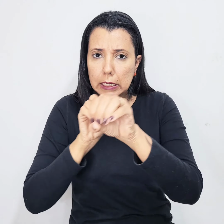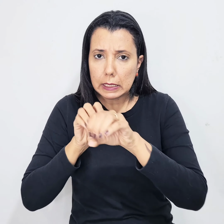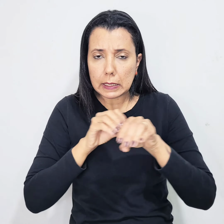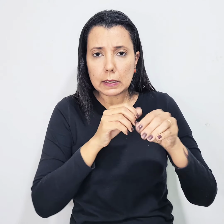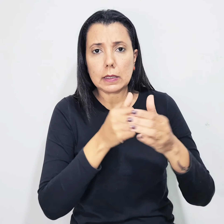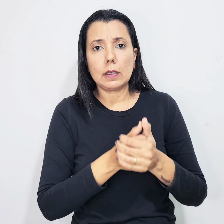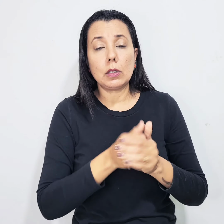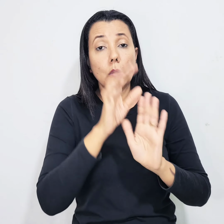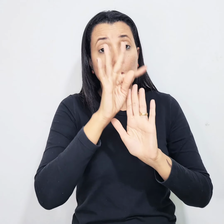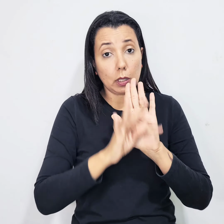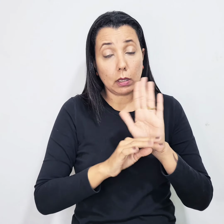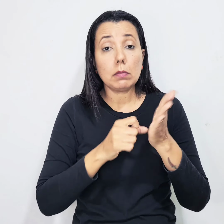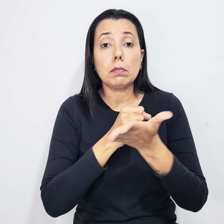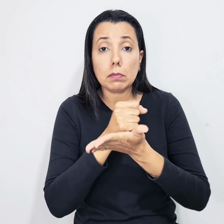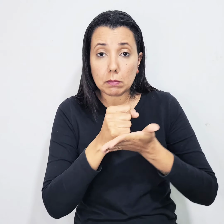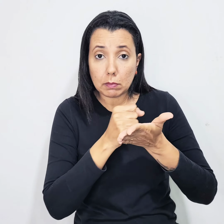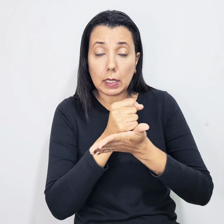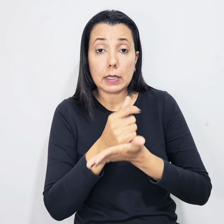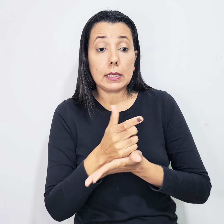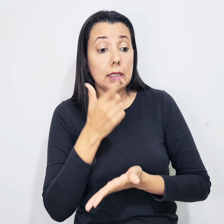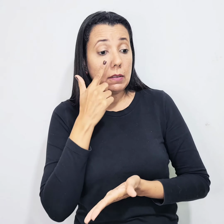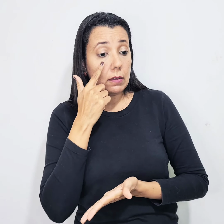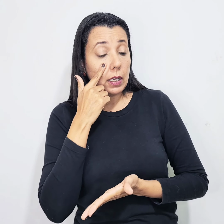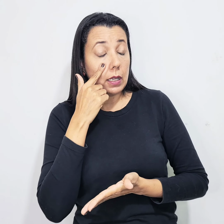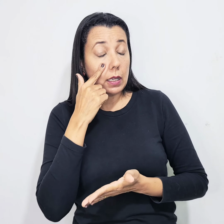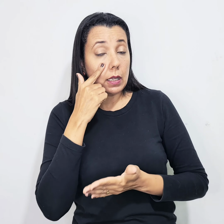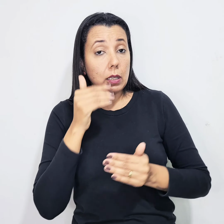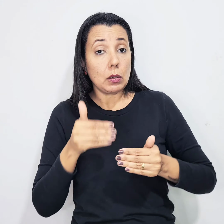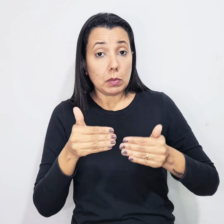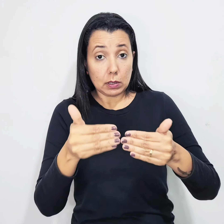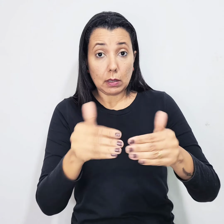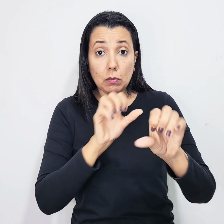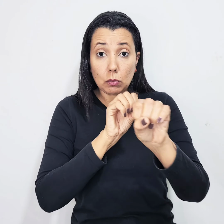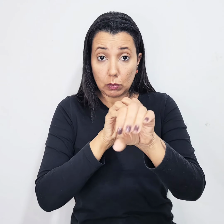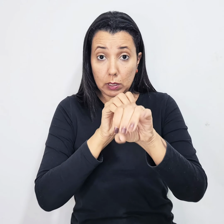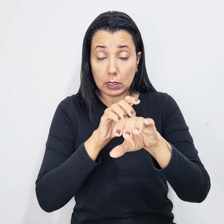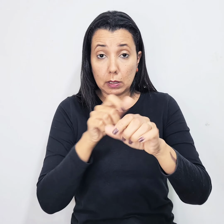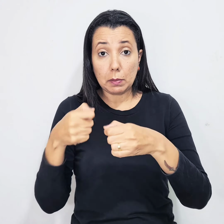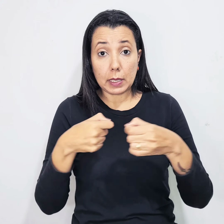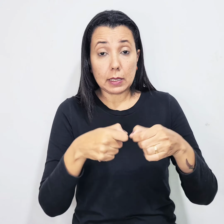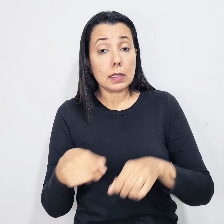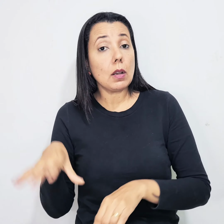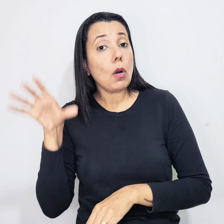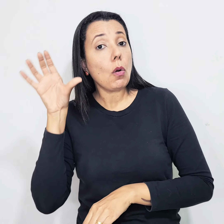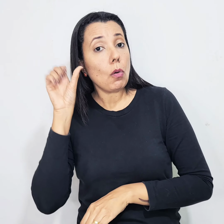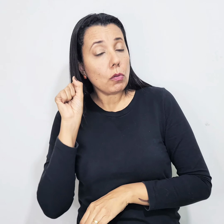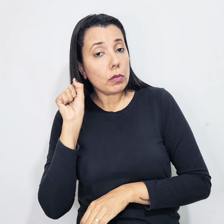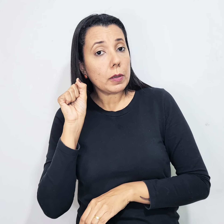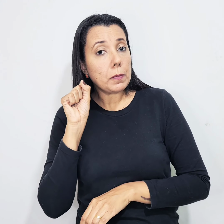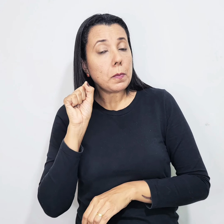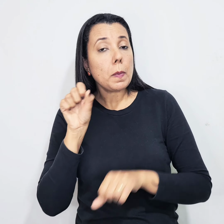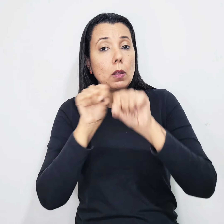o texto base prevê que o MEC deverá ouvir os sistemas estaduais